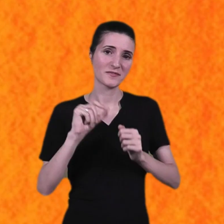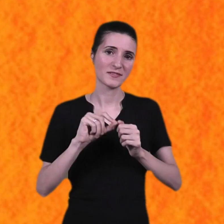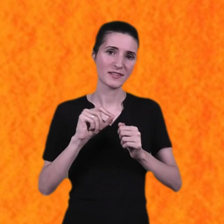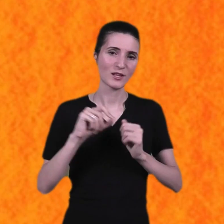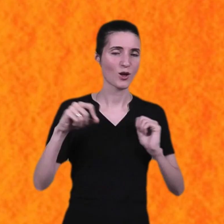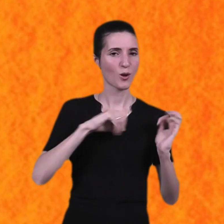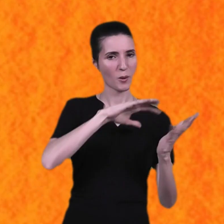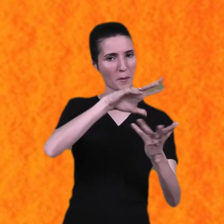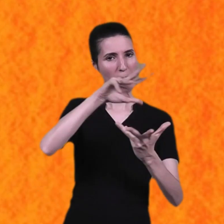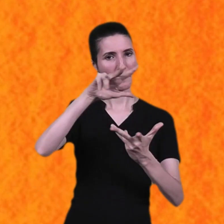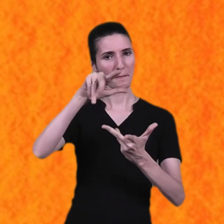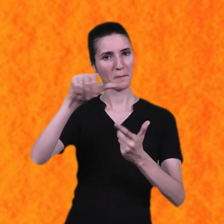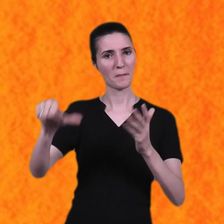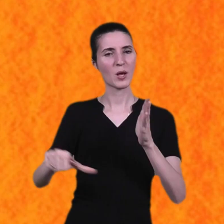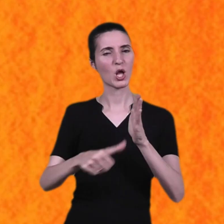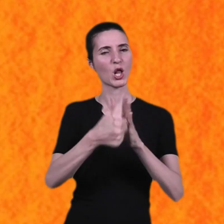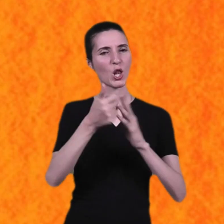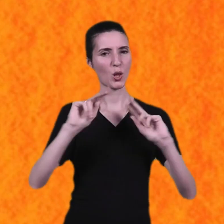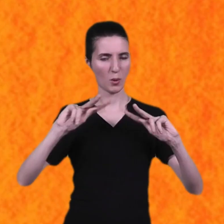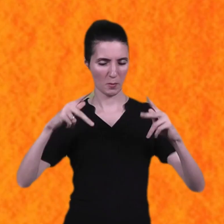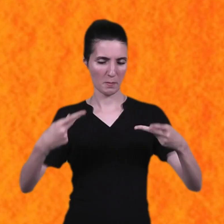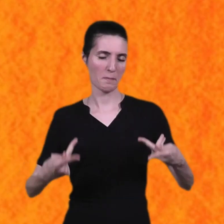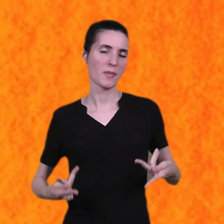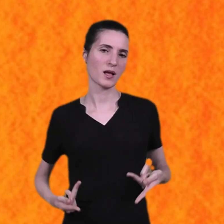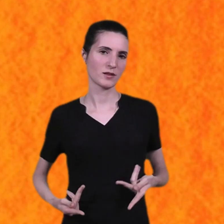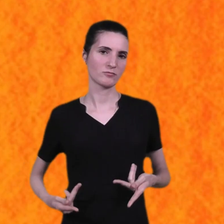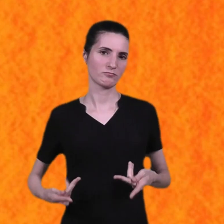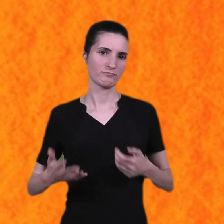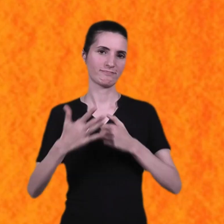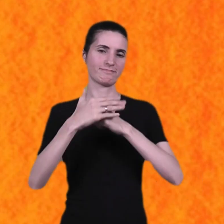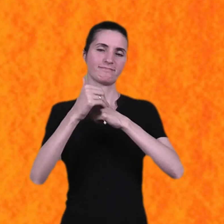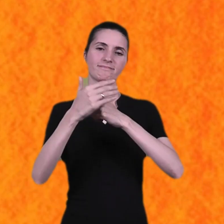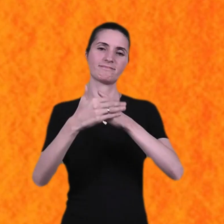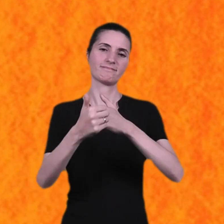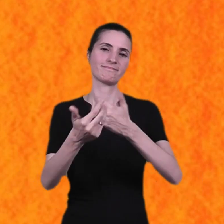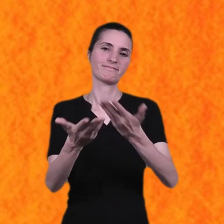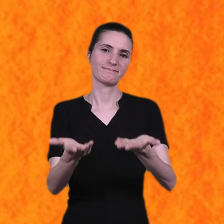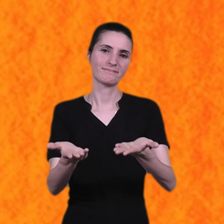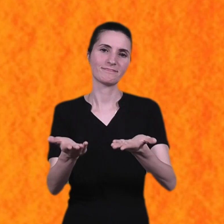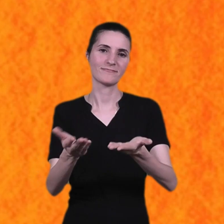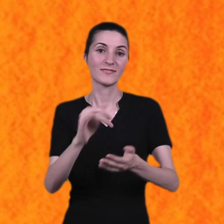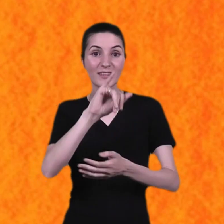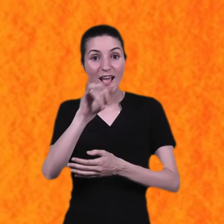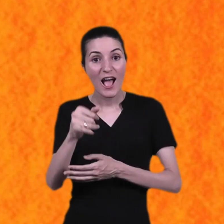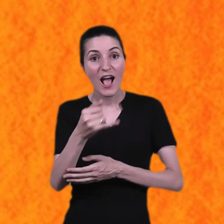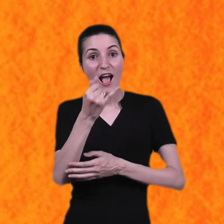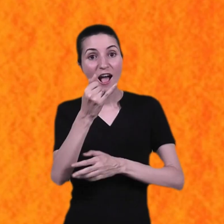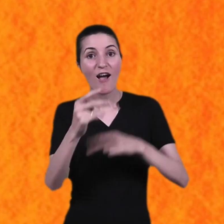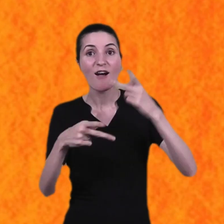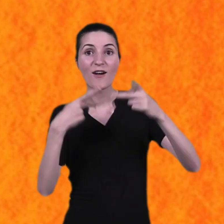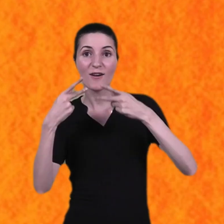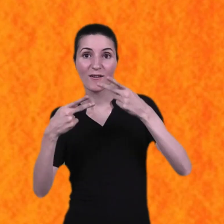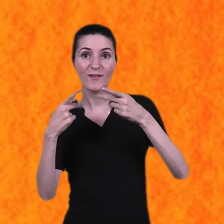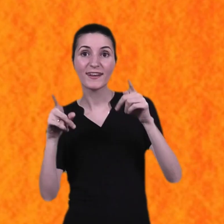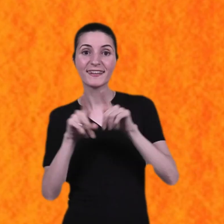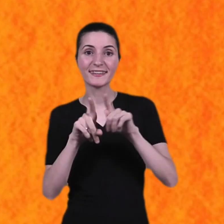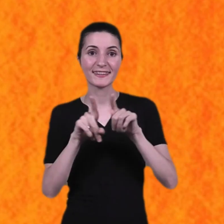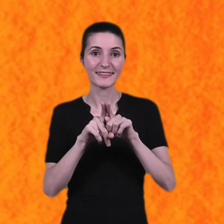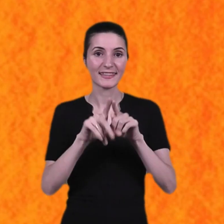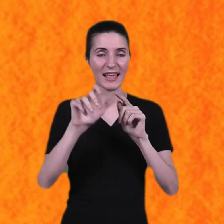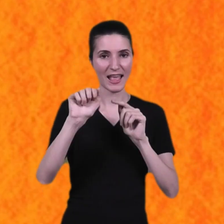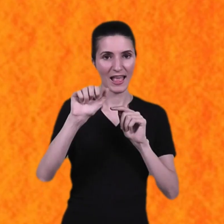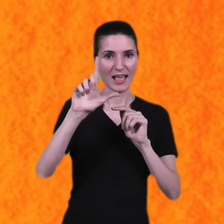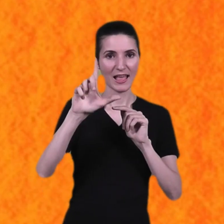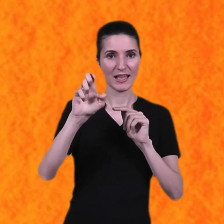tornar esse mundo melhor, mais humano e mais fraterno. É verdade. E algo que eu quero aproveitar para falar também é que